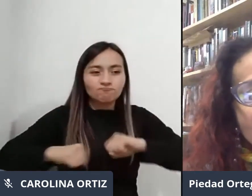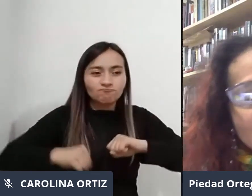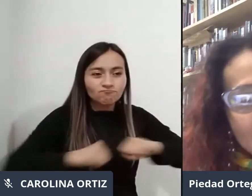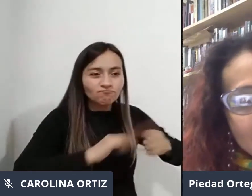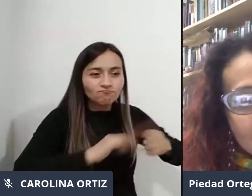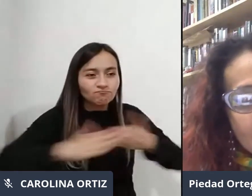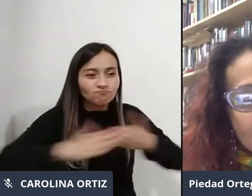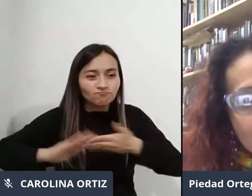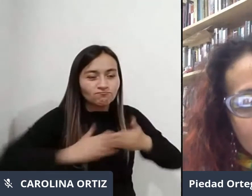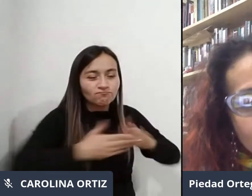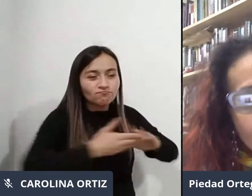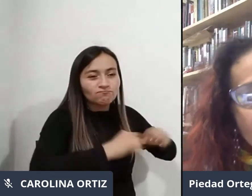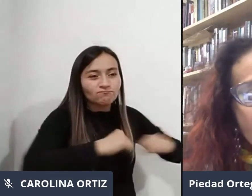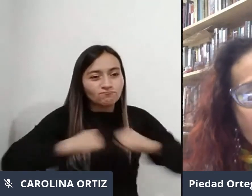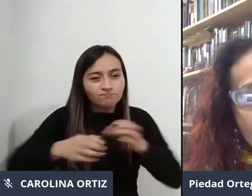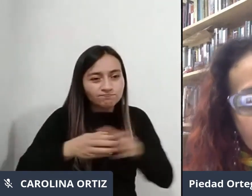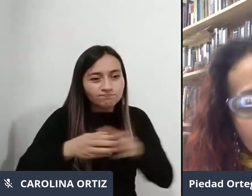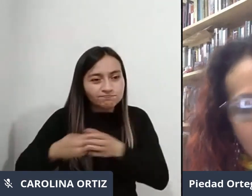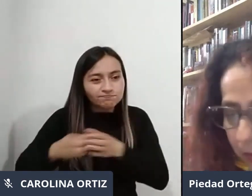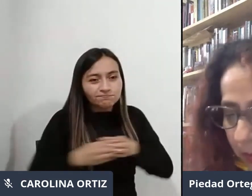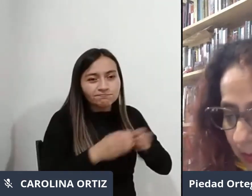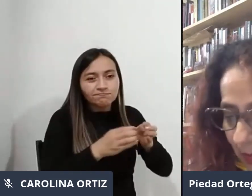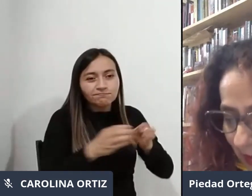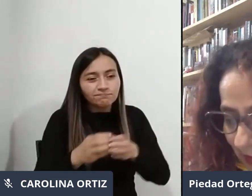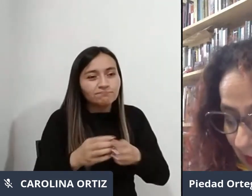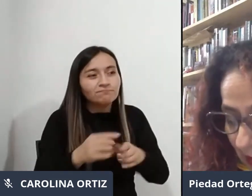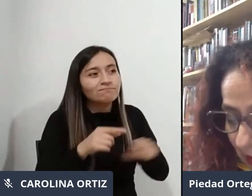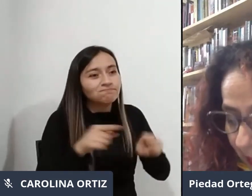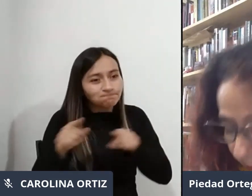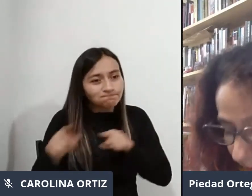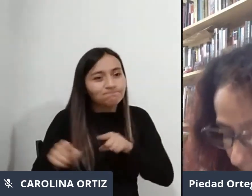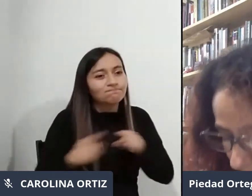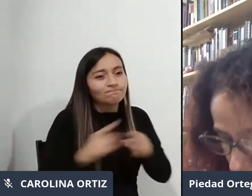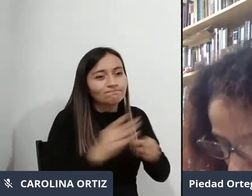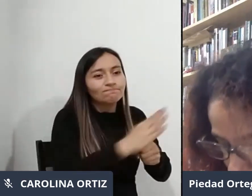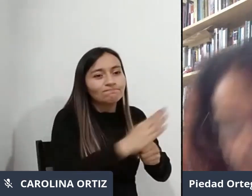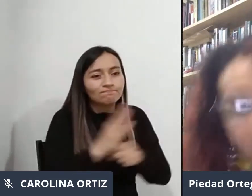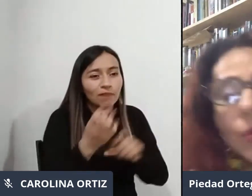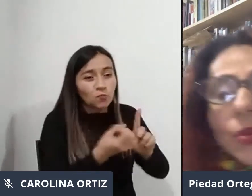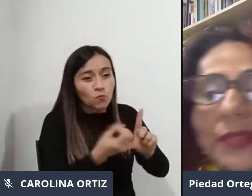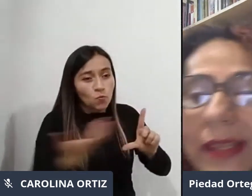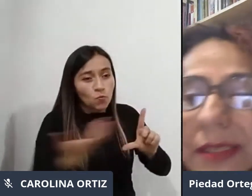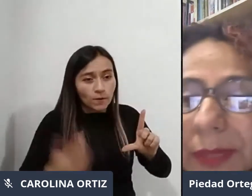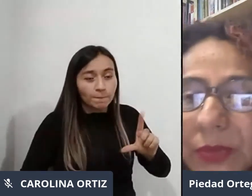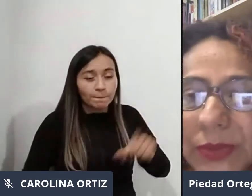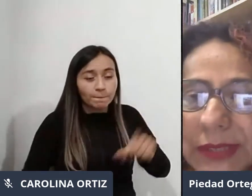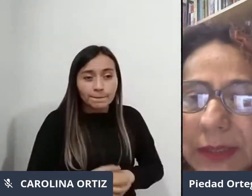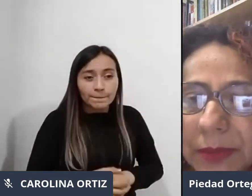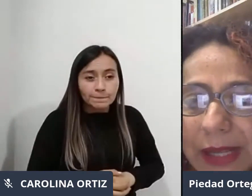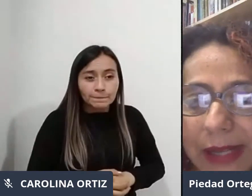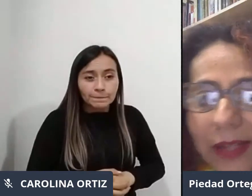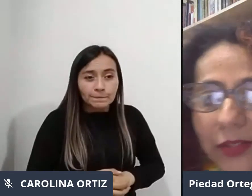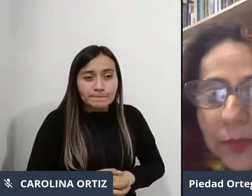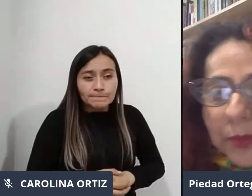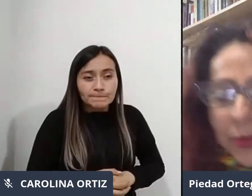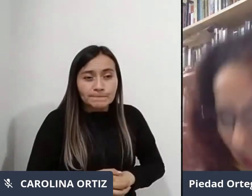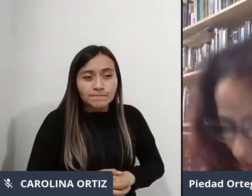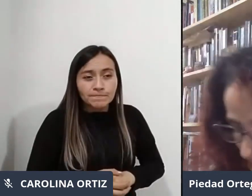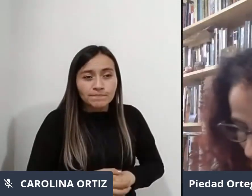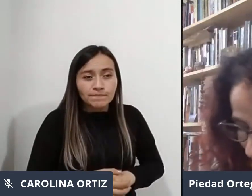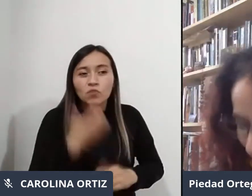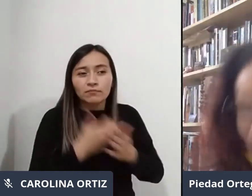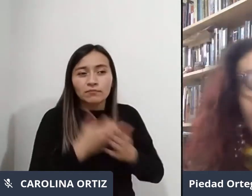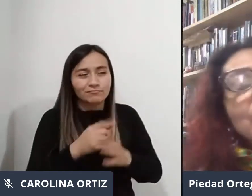se están enraizando en nuestros barrios populares. Y por eso cuando alguien, uno de ustedes pregunta por la radio